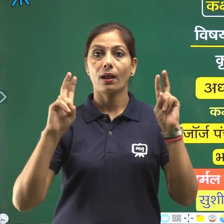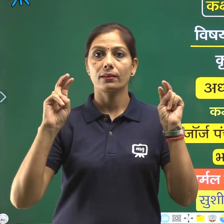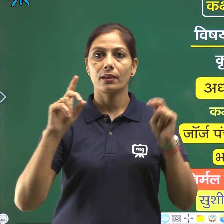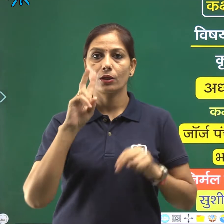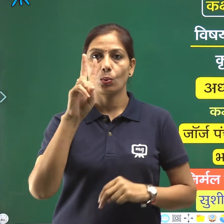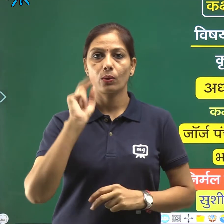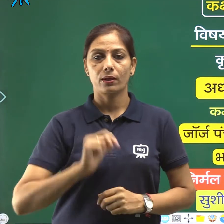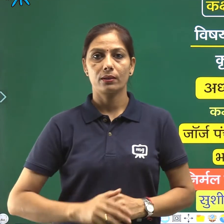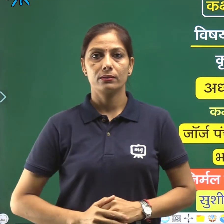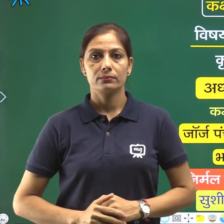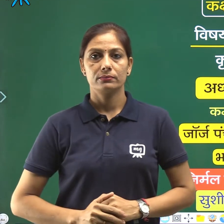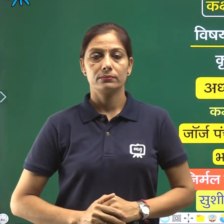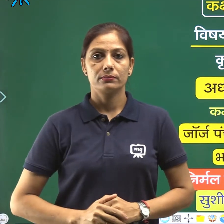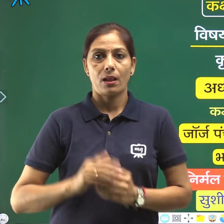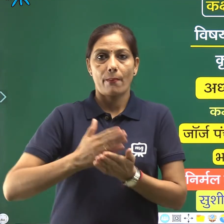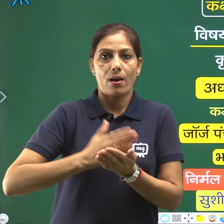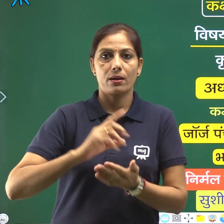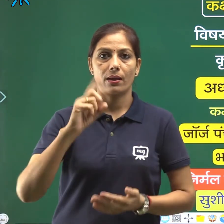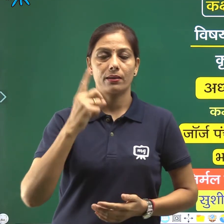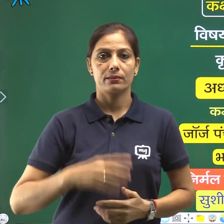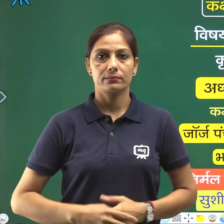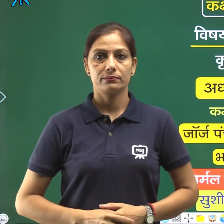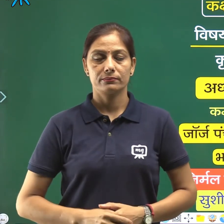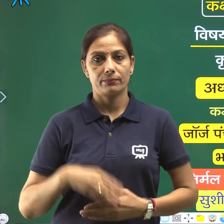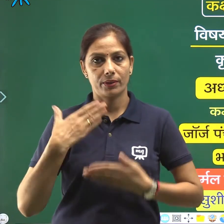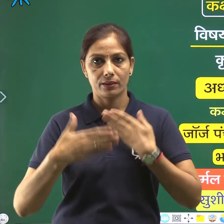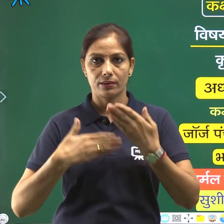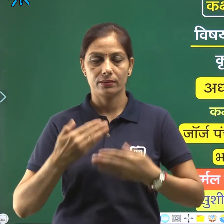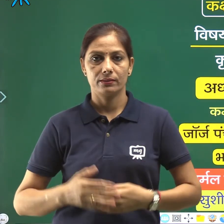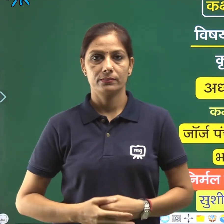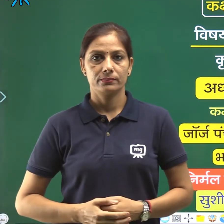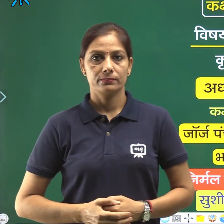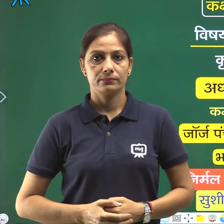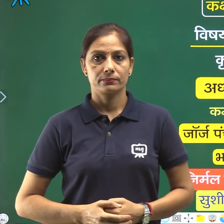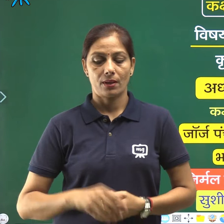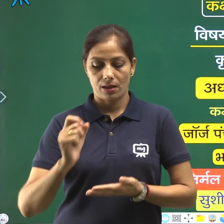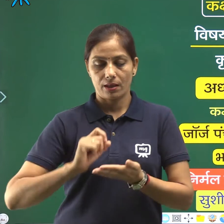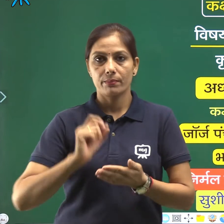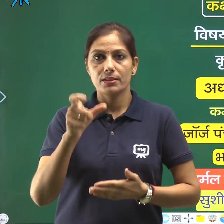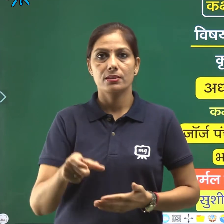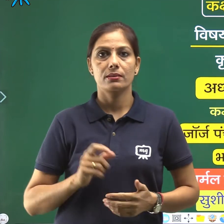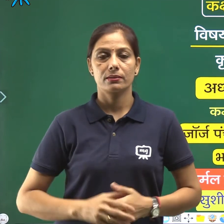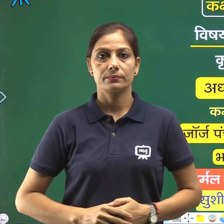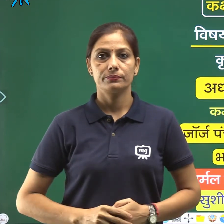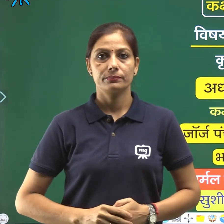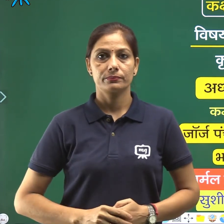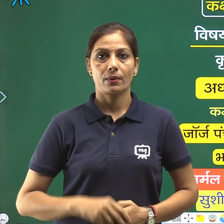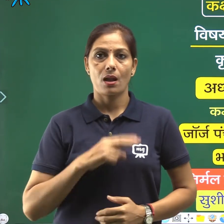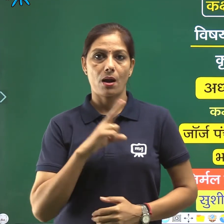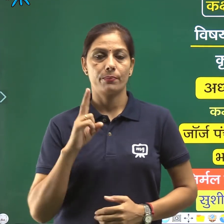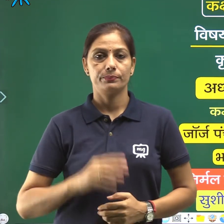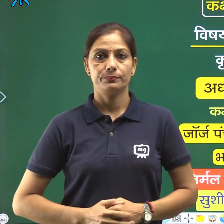का भाग 1 पढ़ेंगे। लेखक हैं